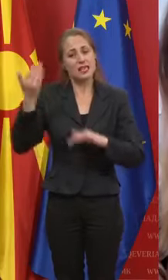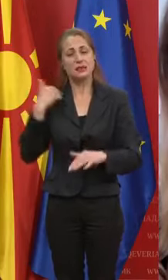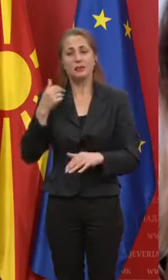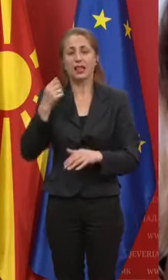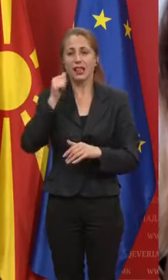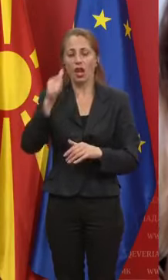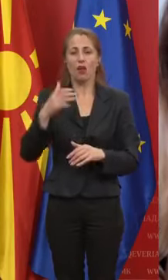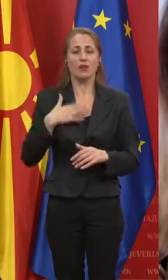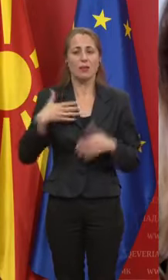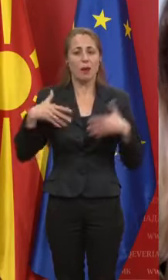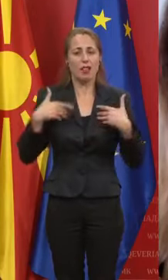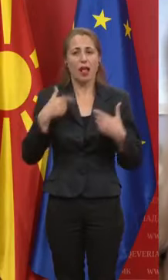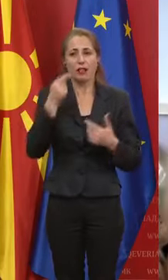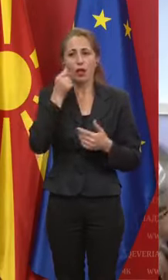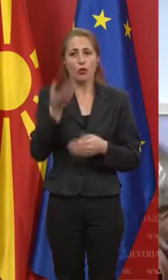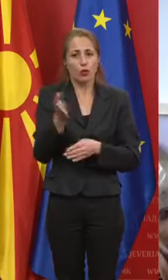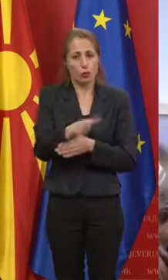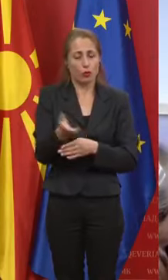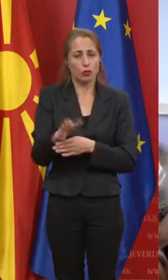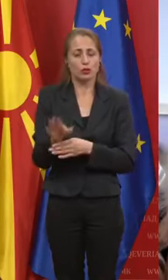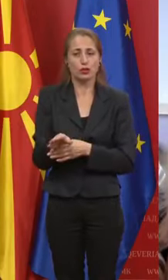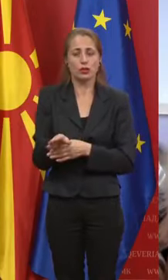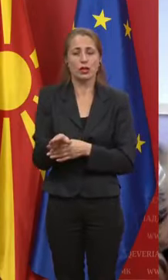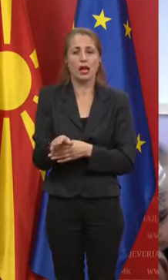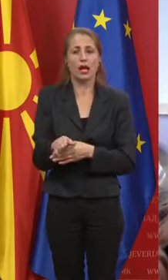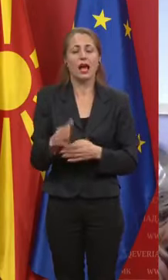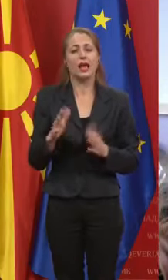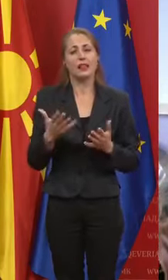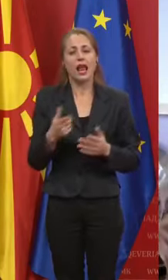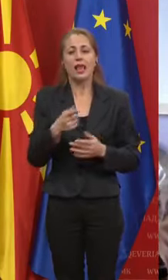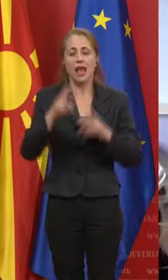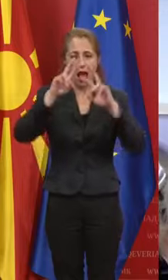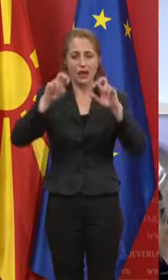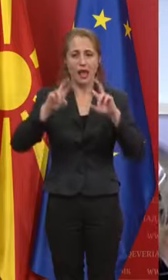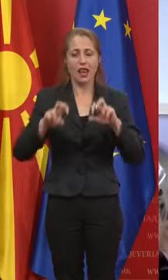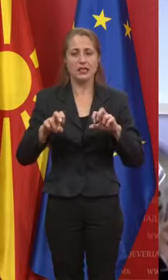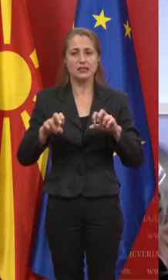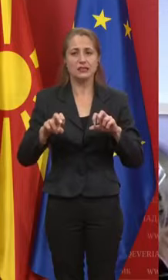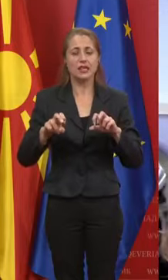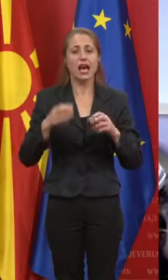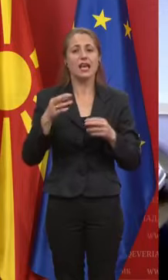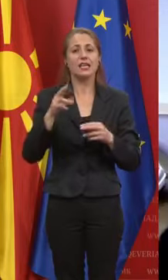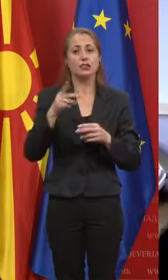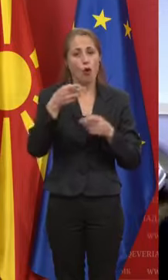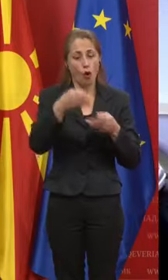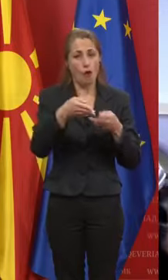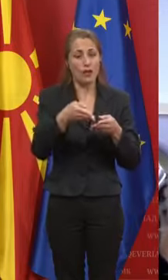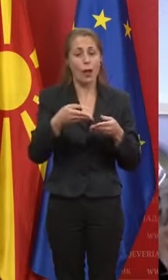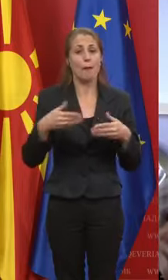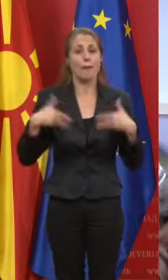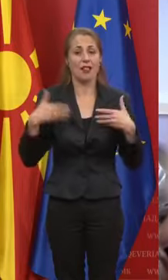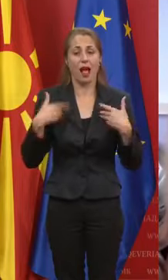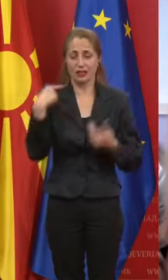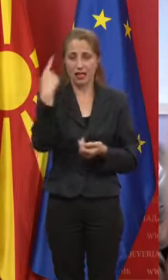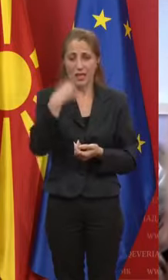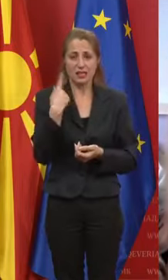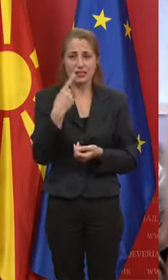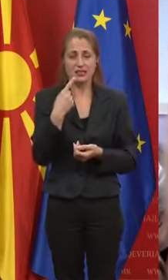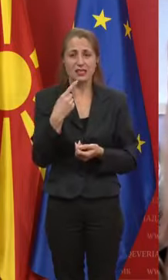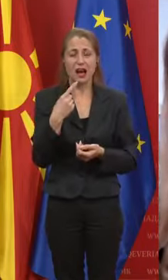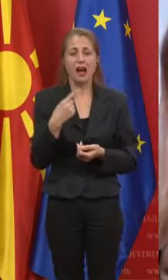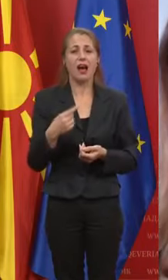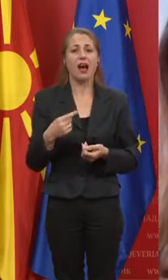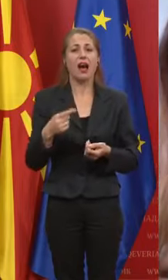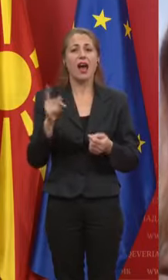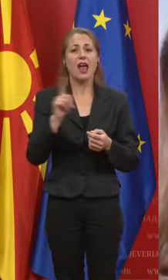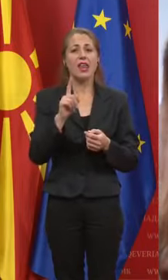повеќе млади луѓе кои што почина. А дали ќе се анализира и кај овие млади лица, бидејќи веќе не се работи само